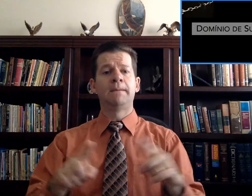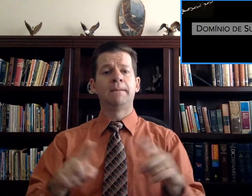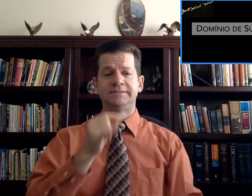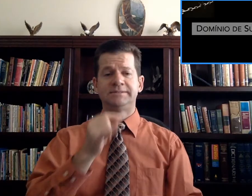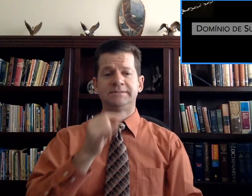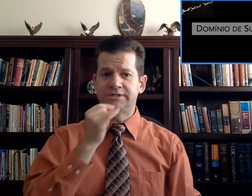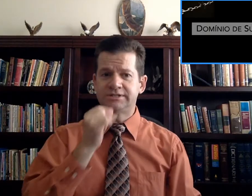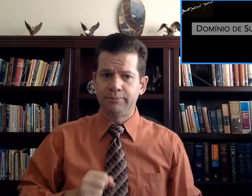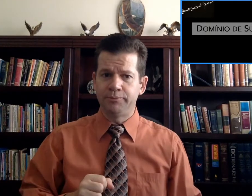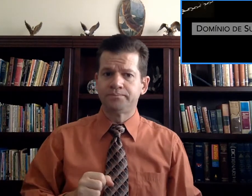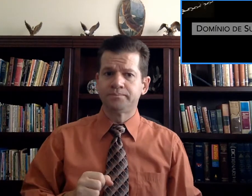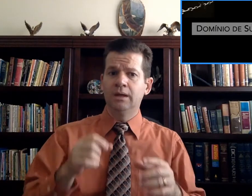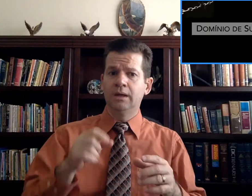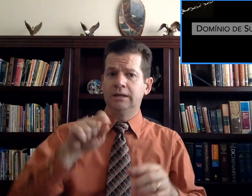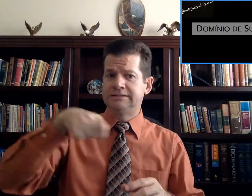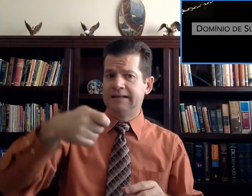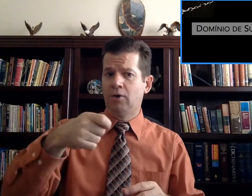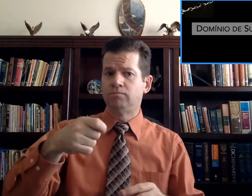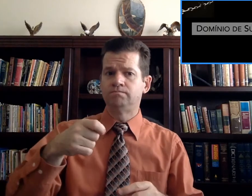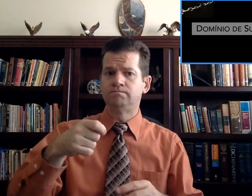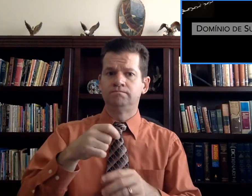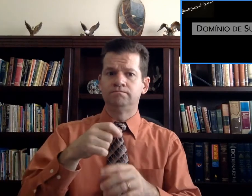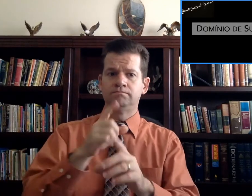Mas, por exemplo, sinal